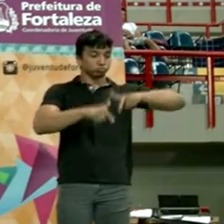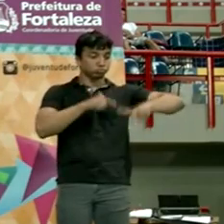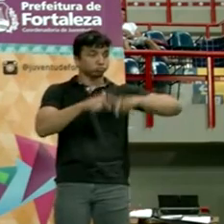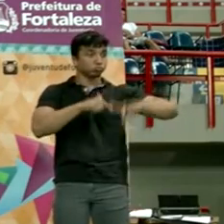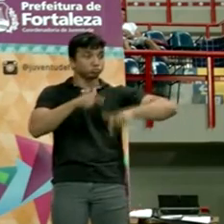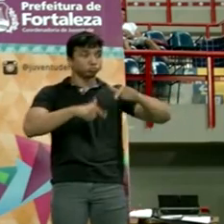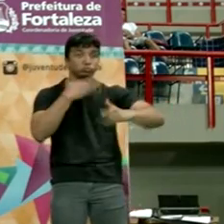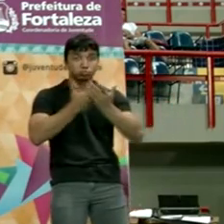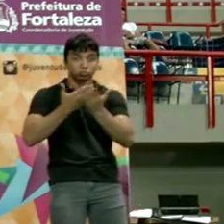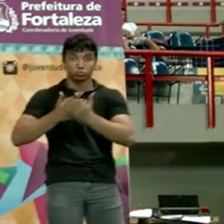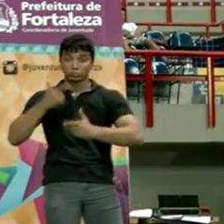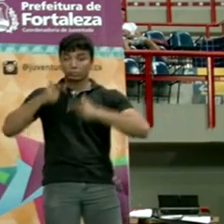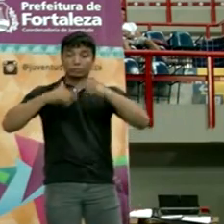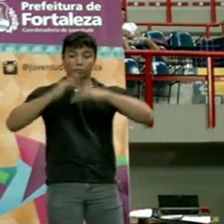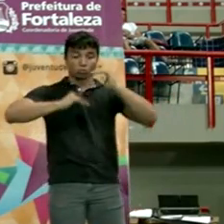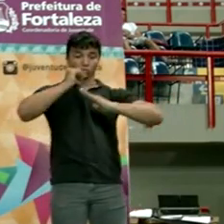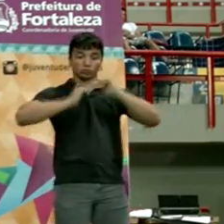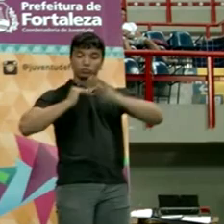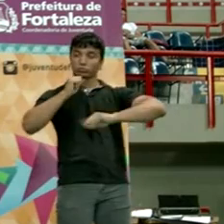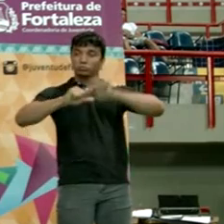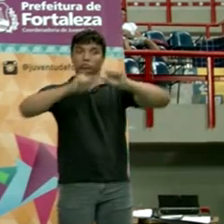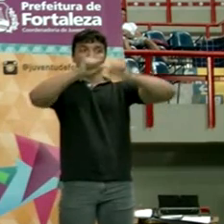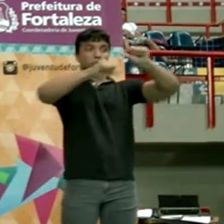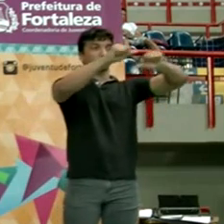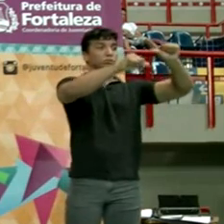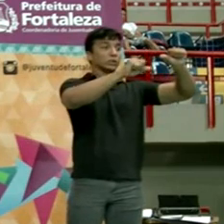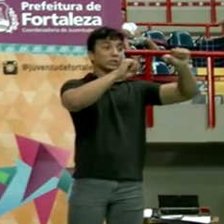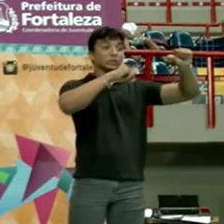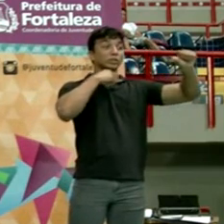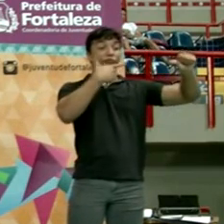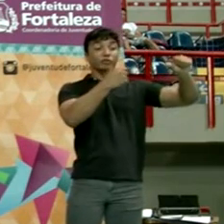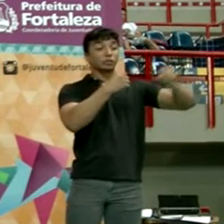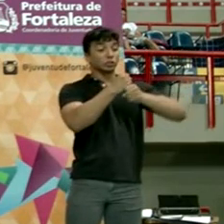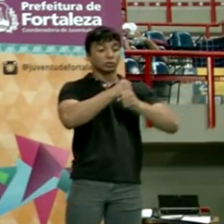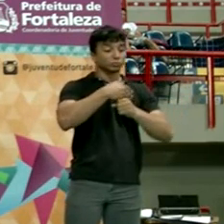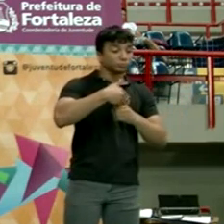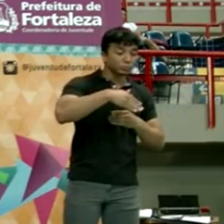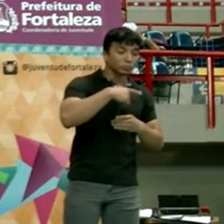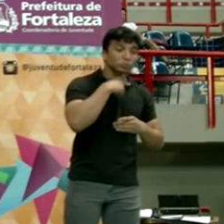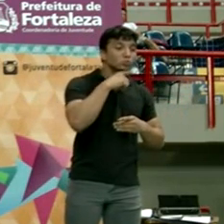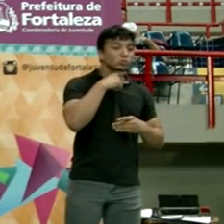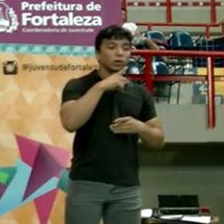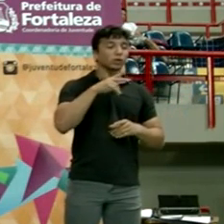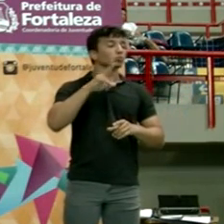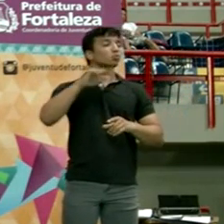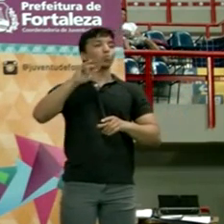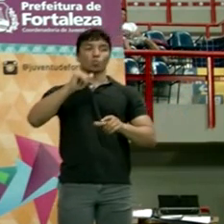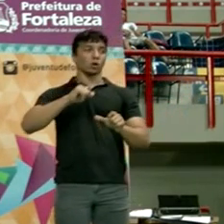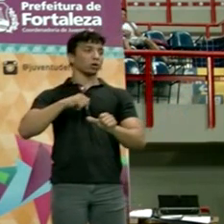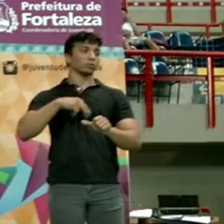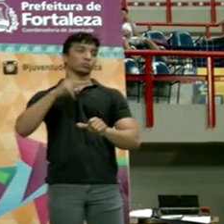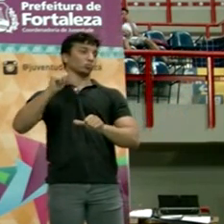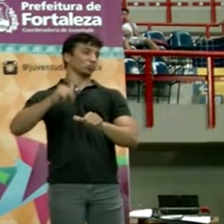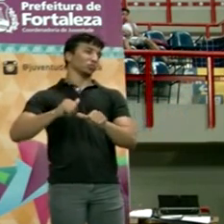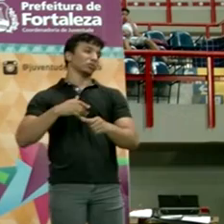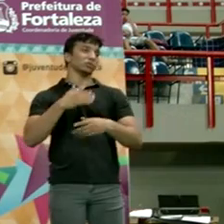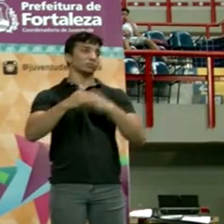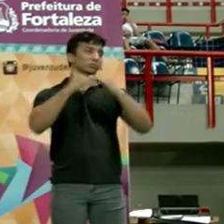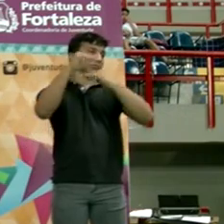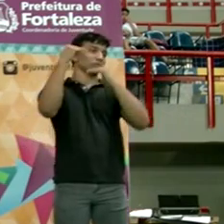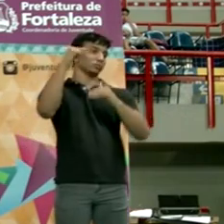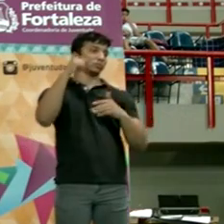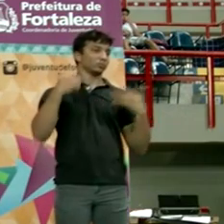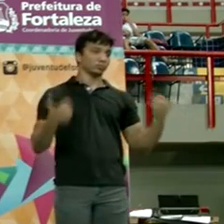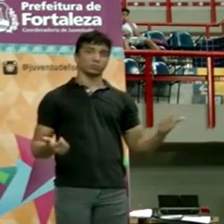produzindo, estudando, se capacitando. Se não fizer isso nos próximos 20 anos, não se tornará mais um país